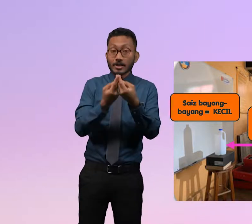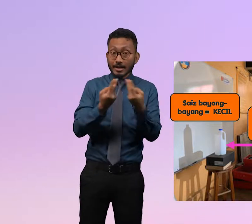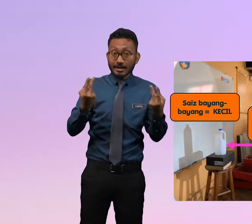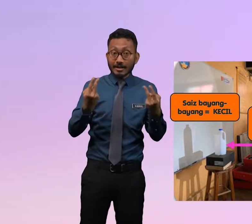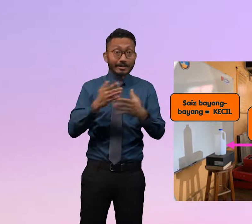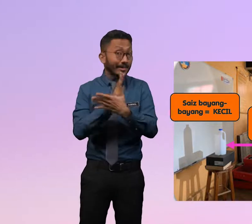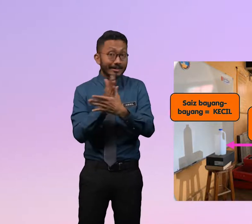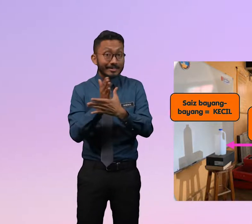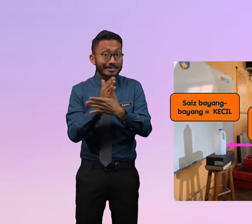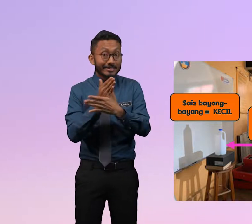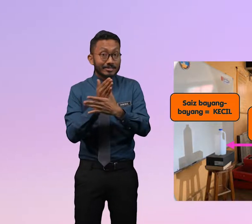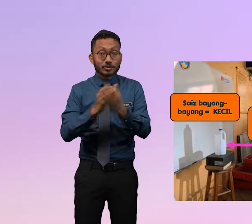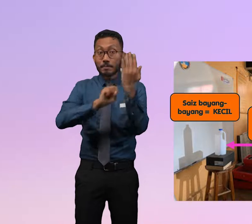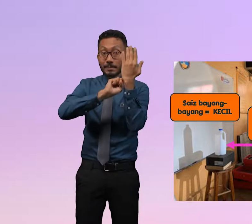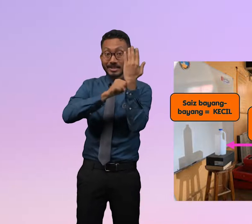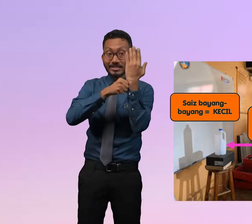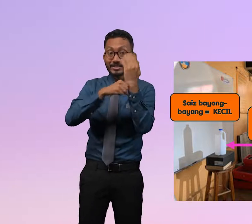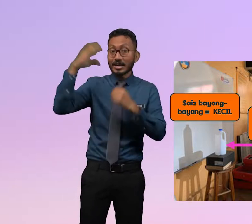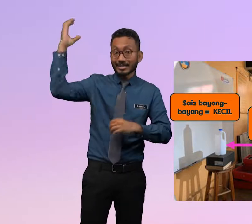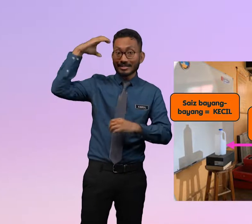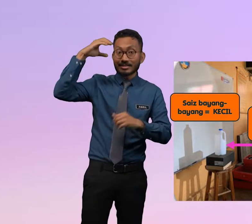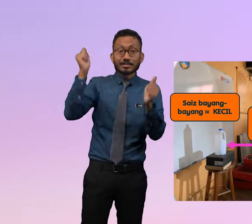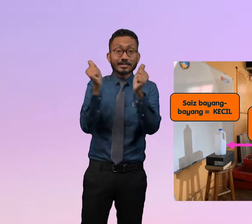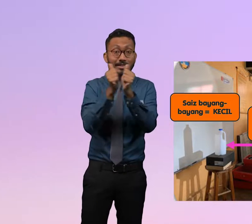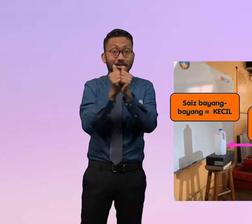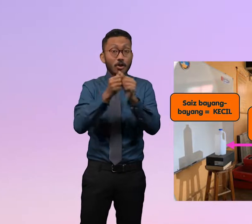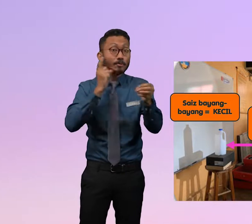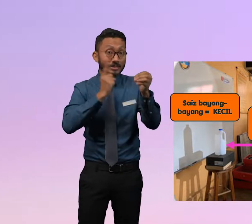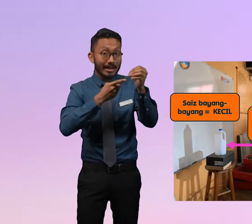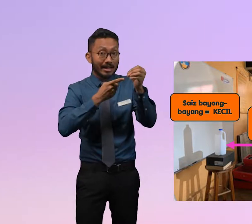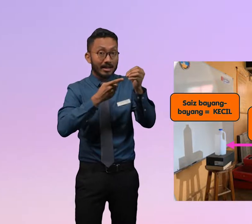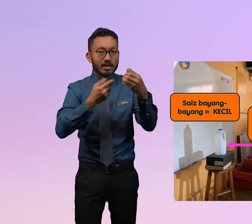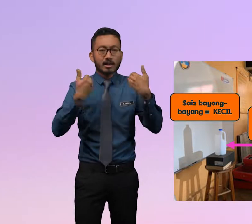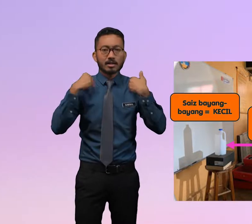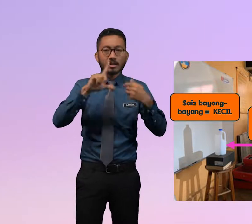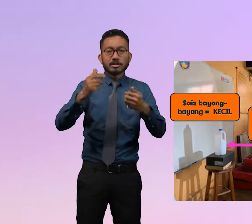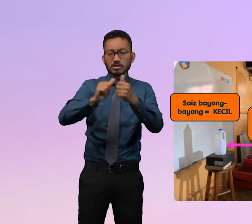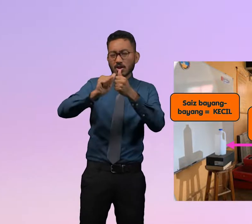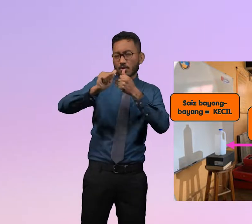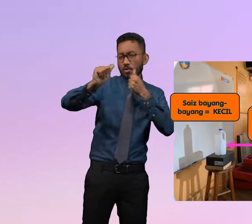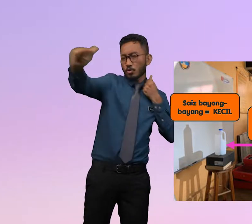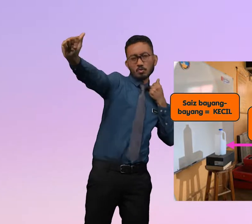Jolak antara jumpa cahaya dengan objek adalah jauh.